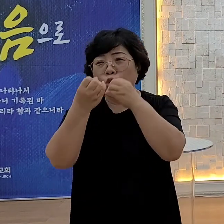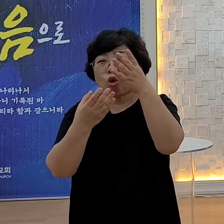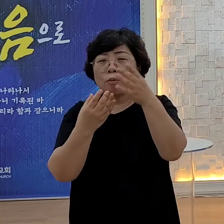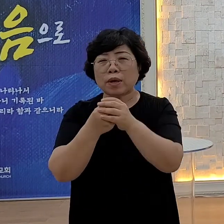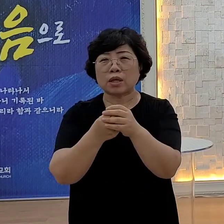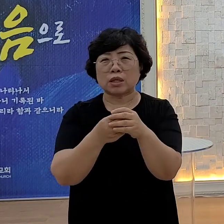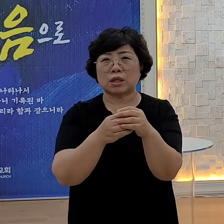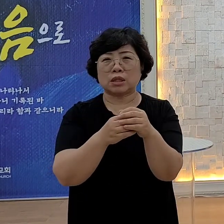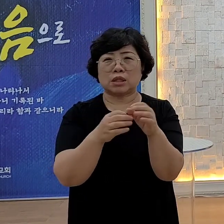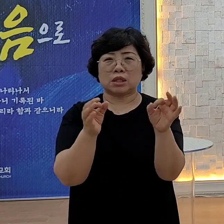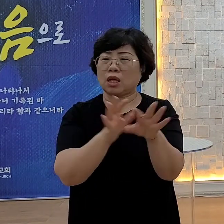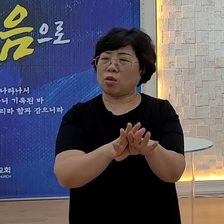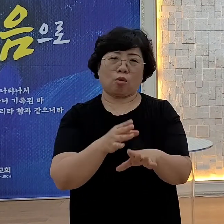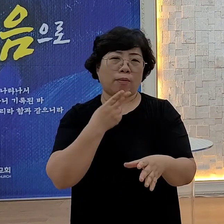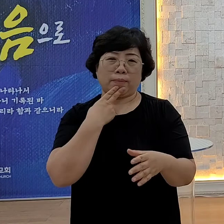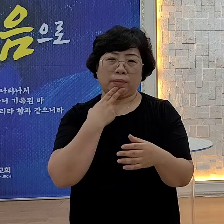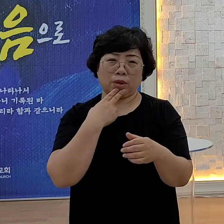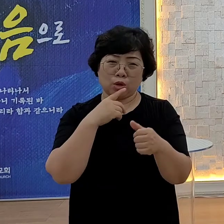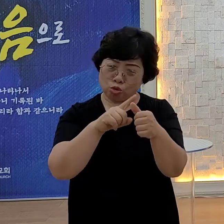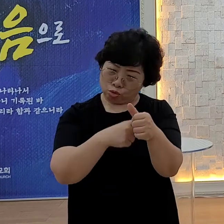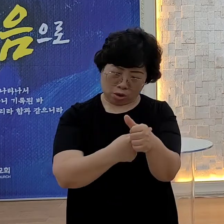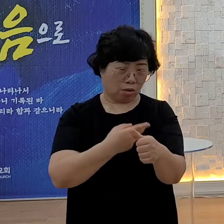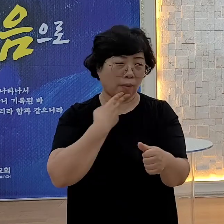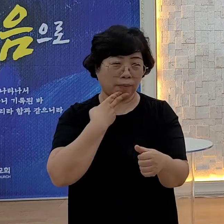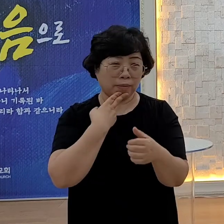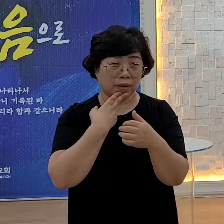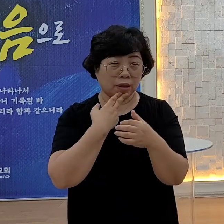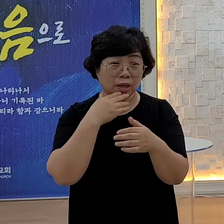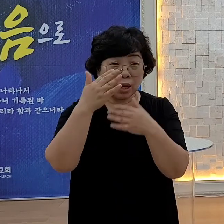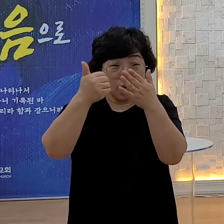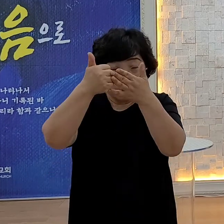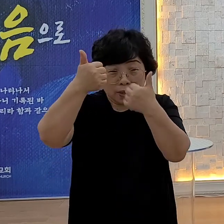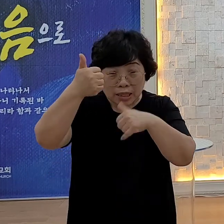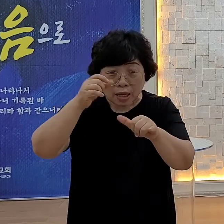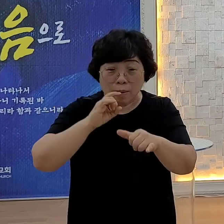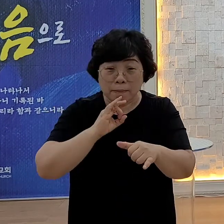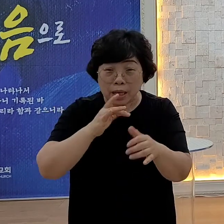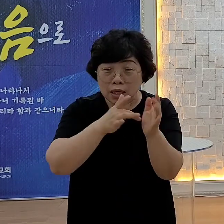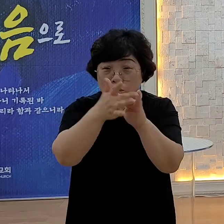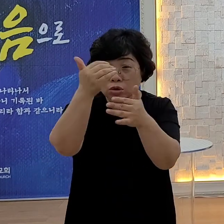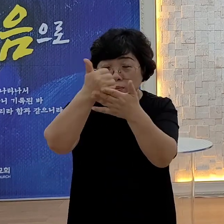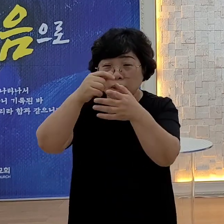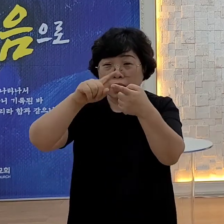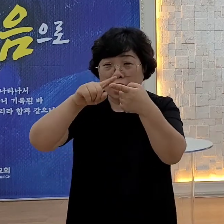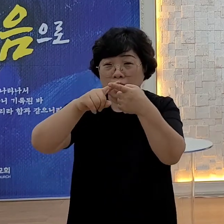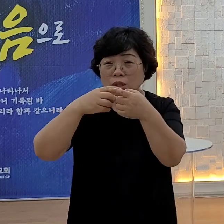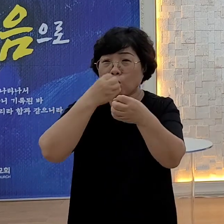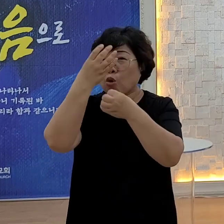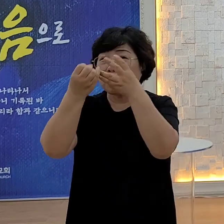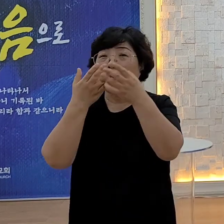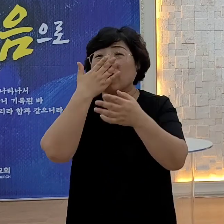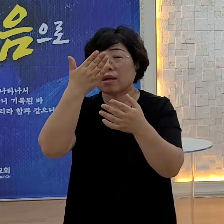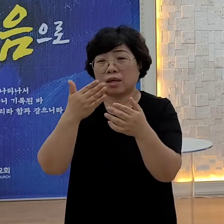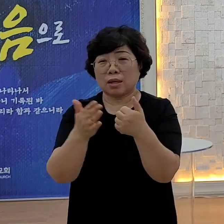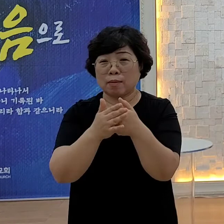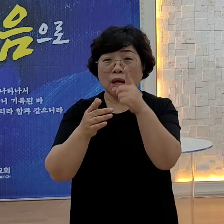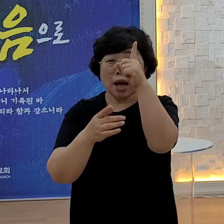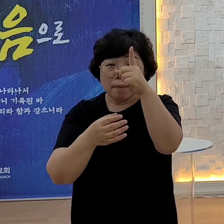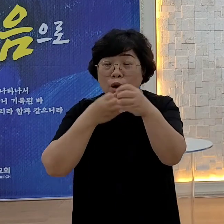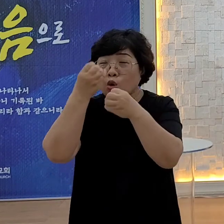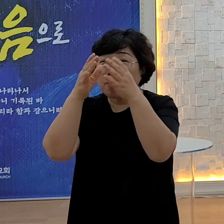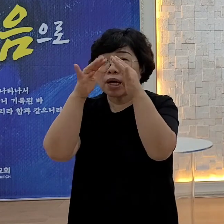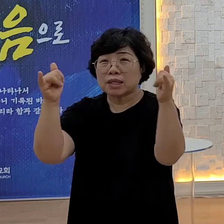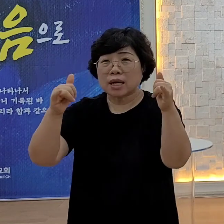절대로 우연히 된 고백이 아닙니다. 하나님의 자녀만이 예수를 주로 시인할 수 있기 때문에 한 번 구원은 영원한